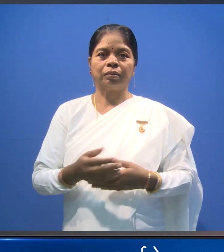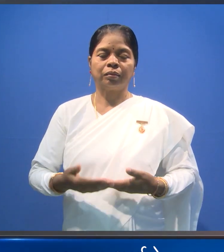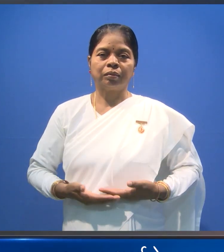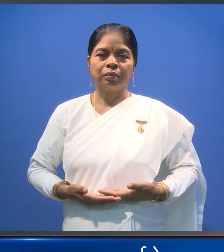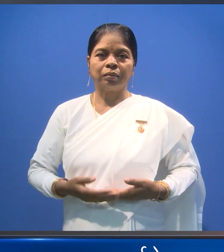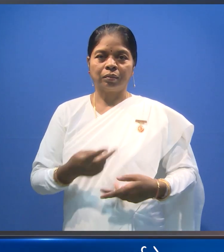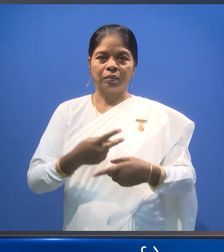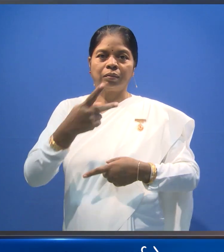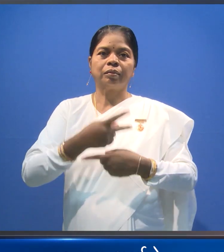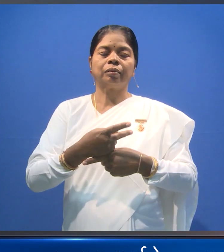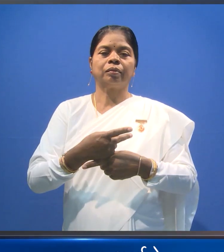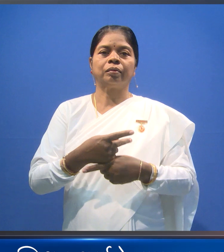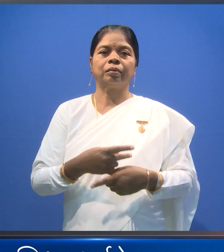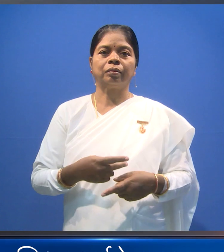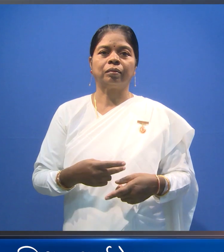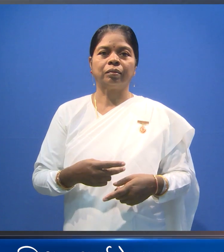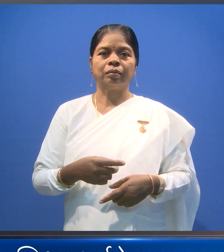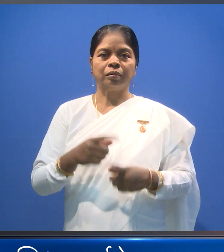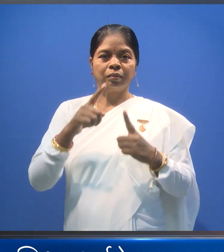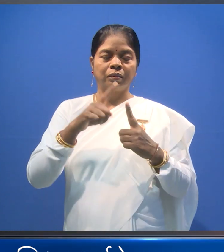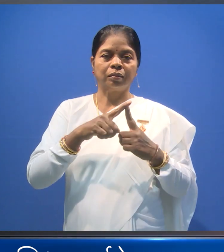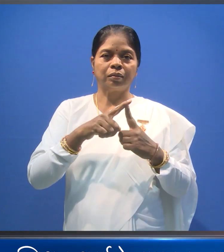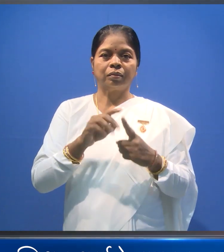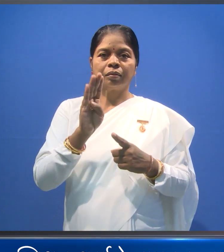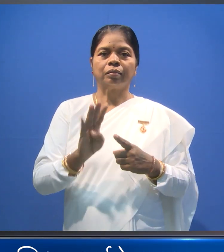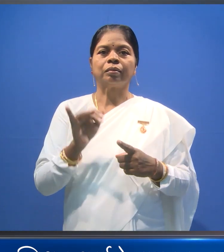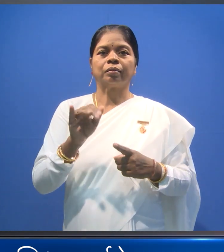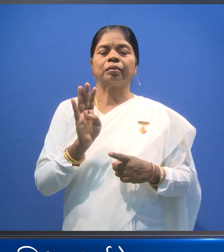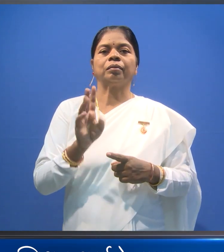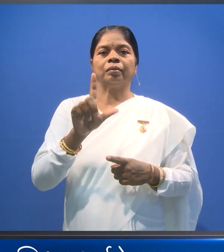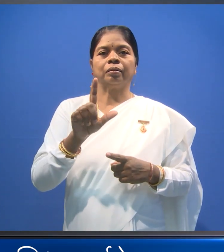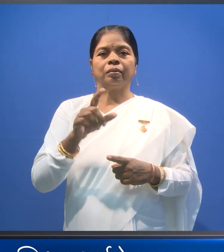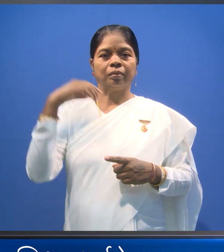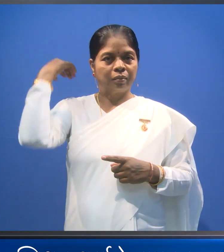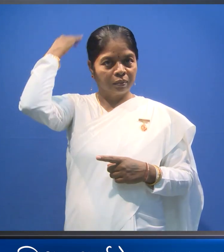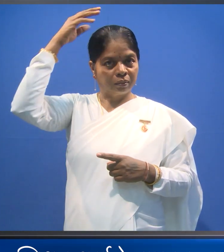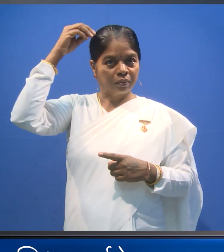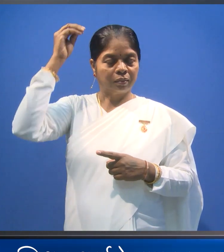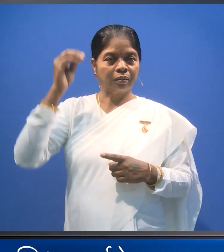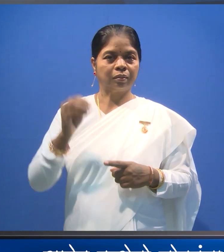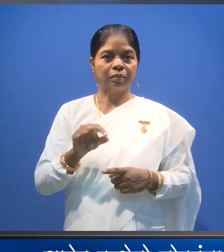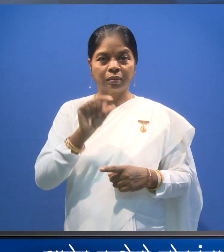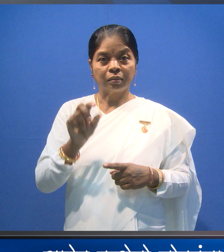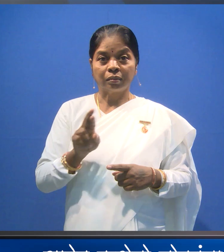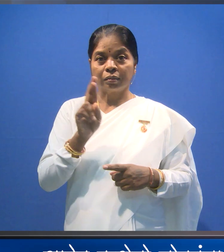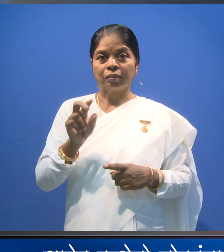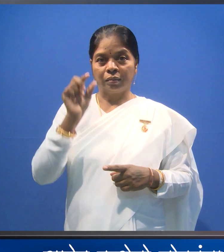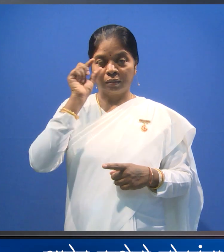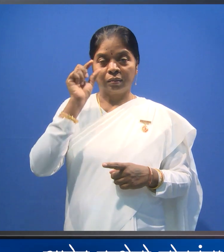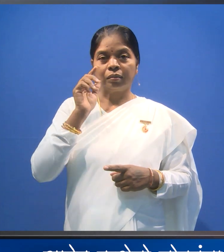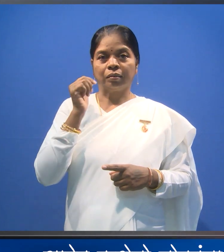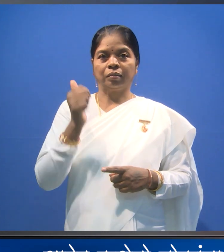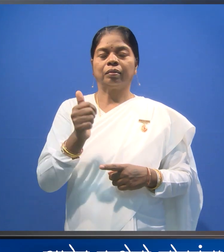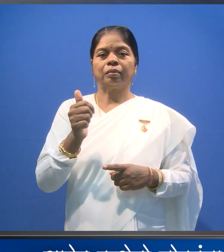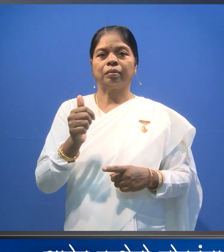बौद्ध धर्माचे त्रिपिटक, ख्रिश्चन धर्माचे बायबल आणि शीख धर्माचा गुरु ग्रंथ साहेब